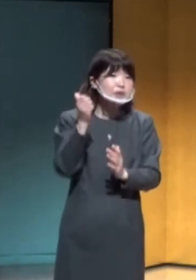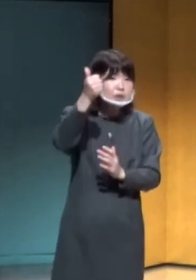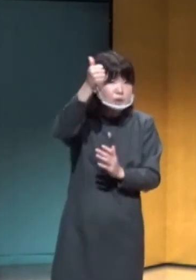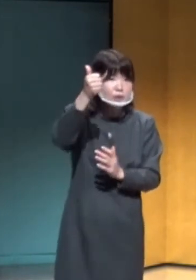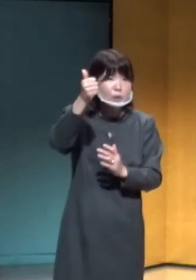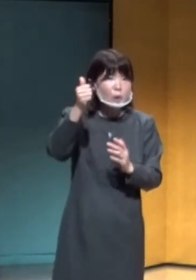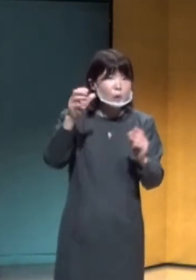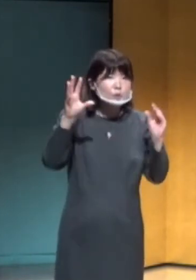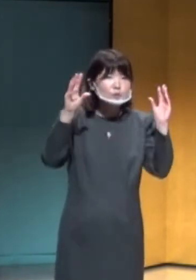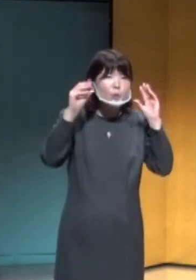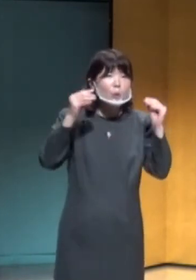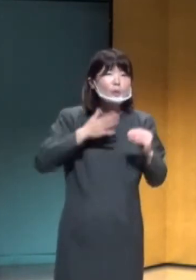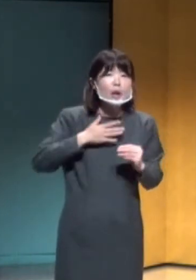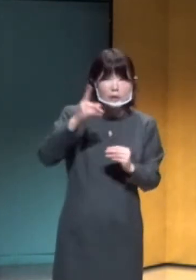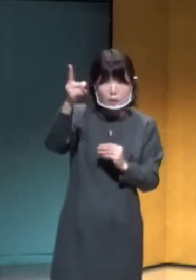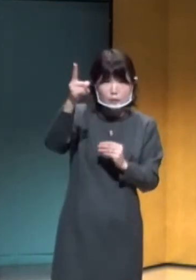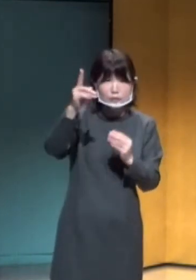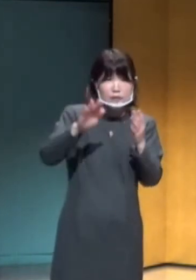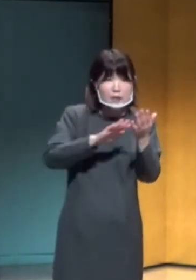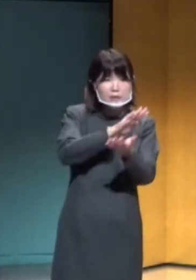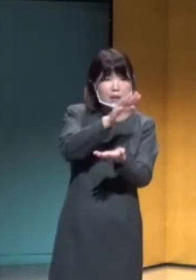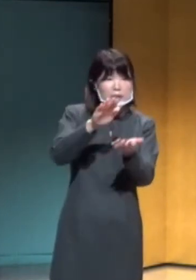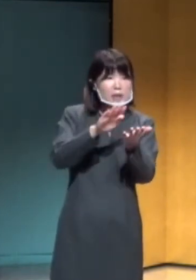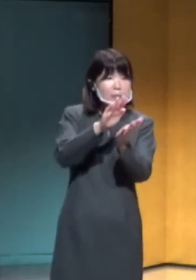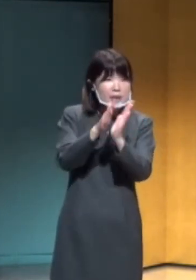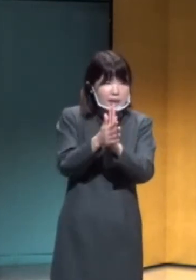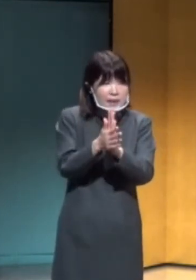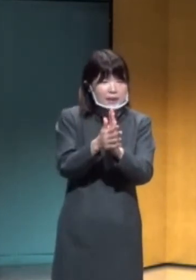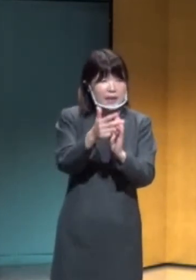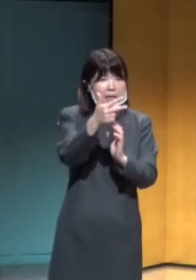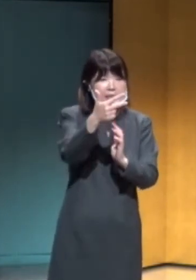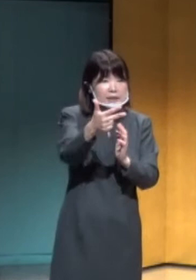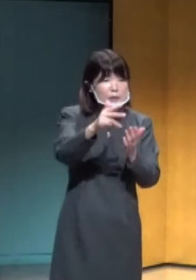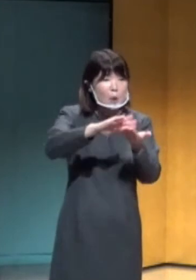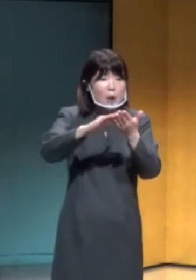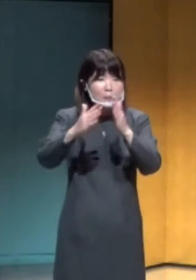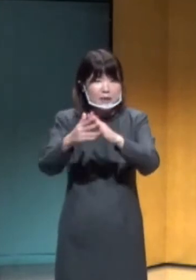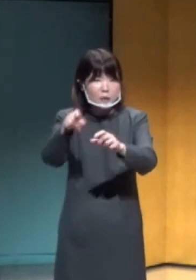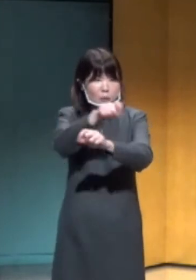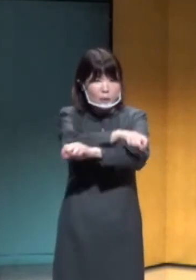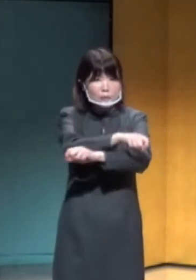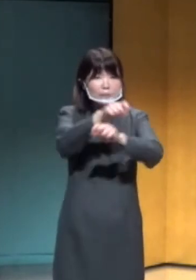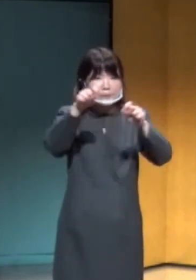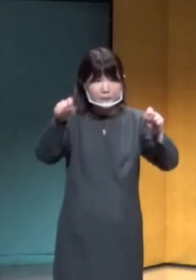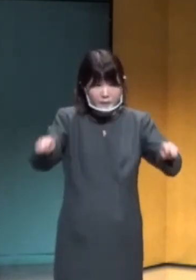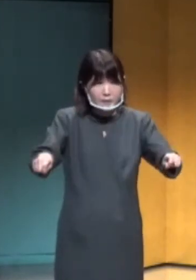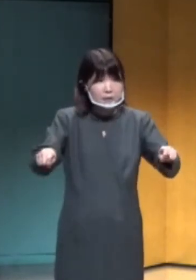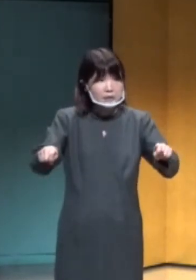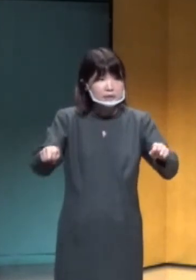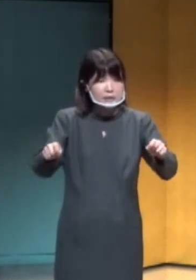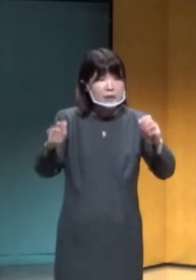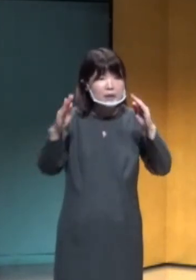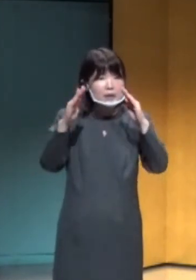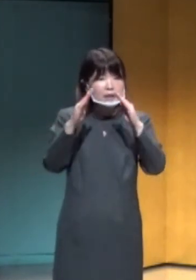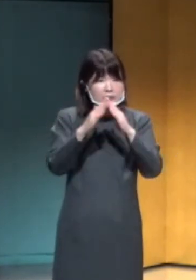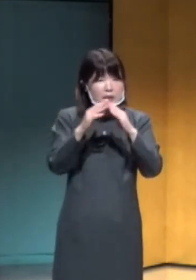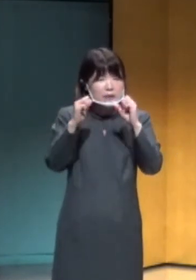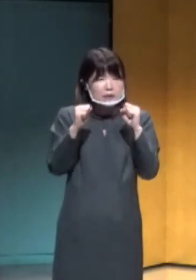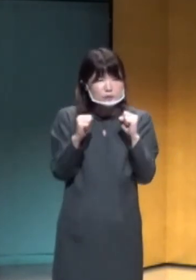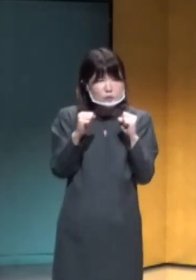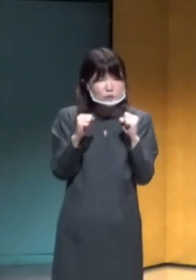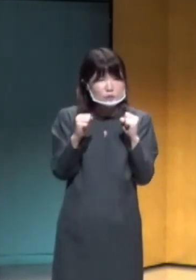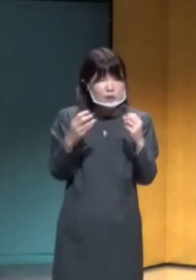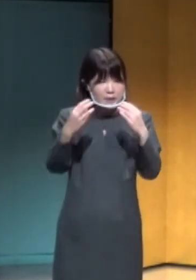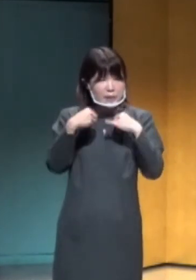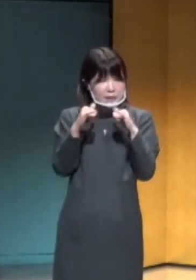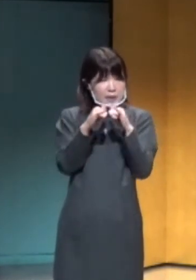、埼玉県が各市町と協定を結びまして、先ほどの自宅療養者の